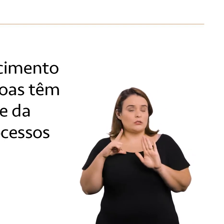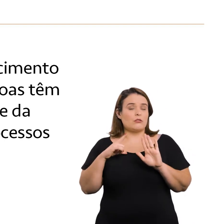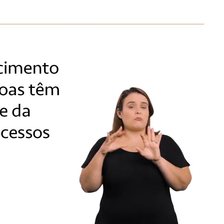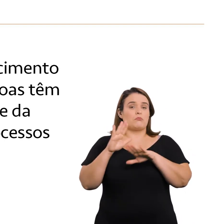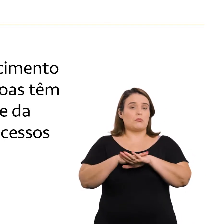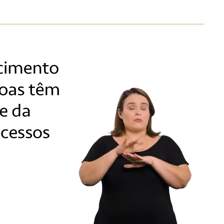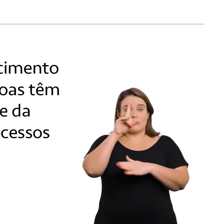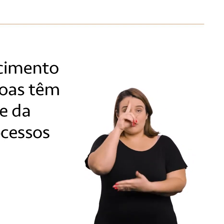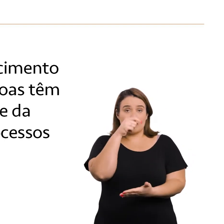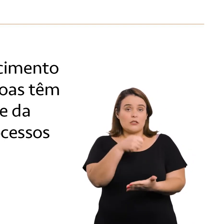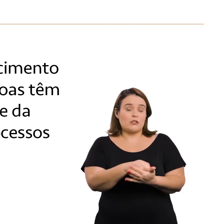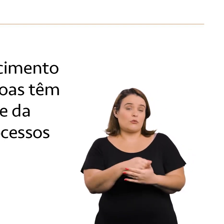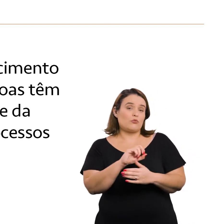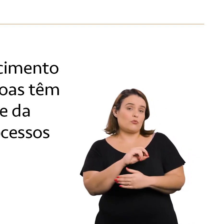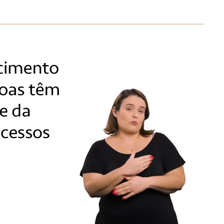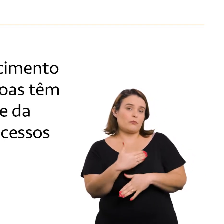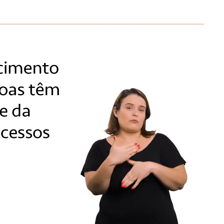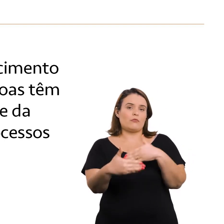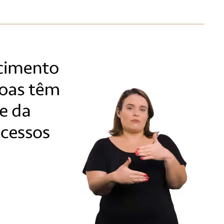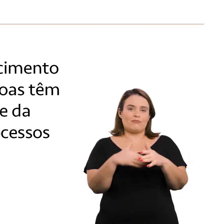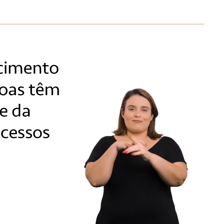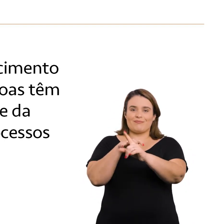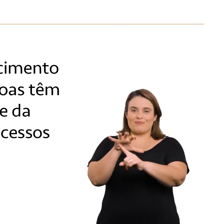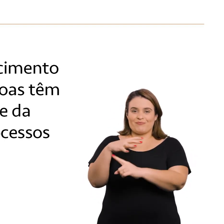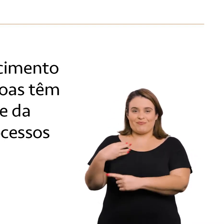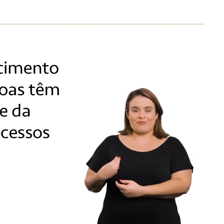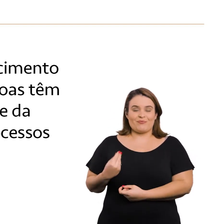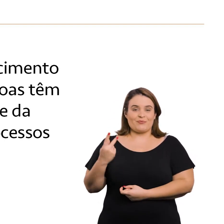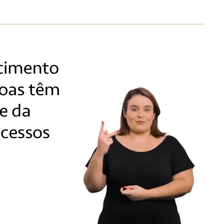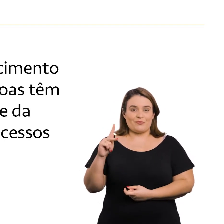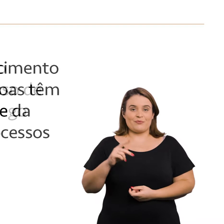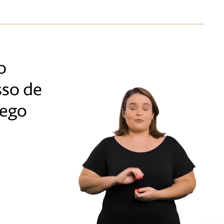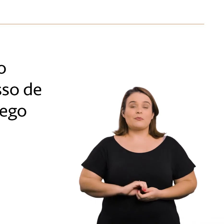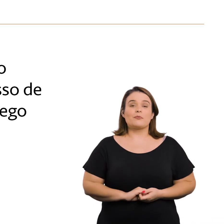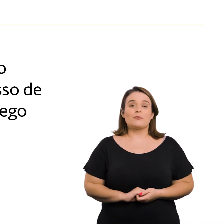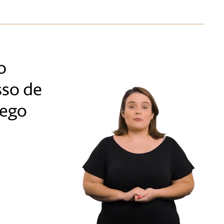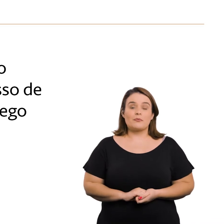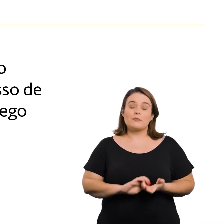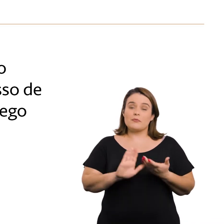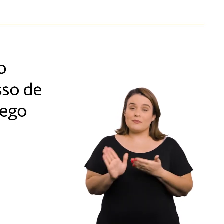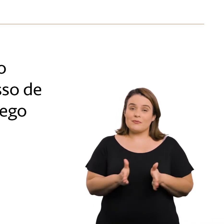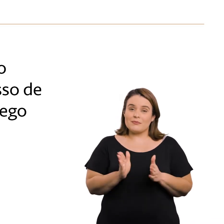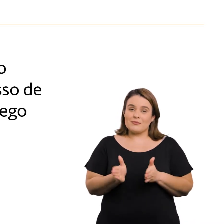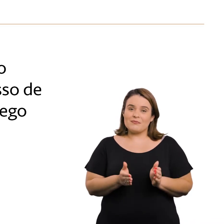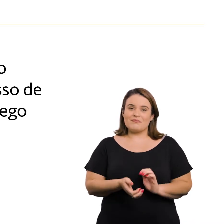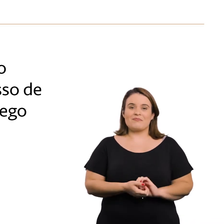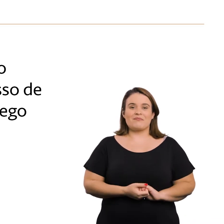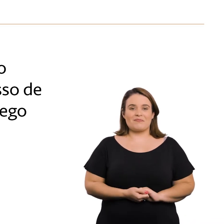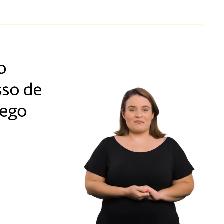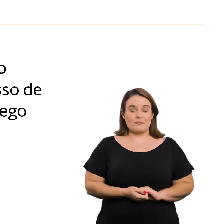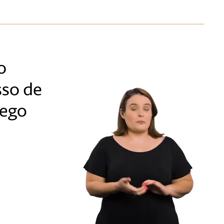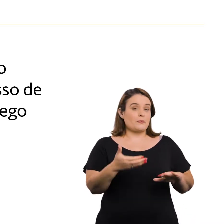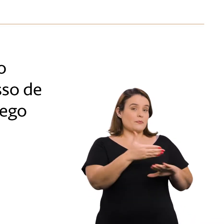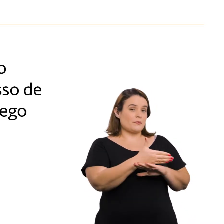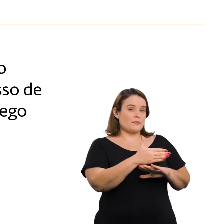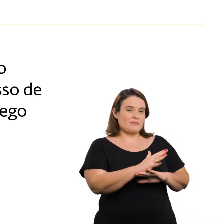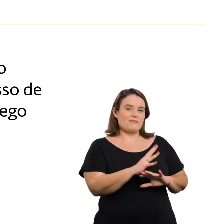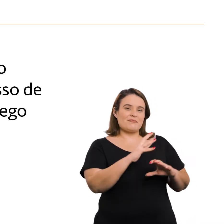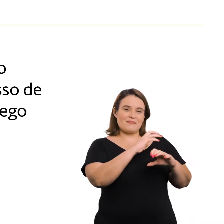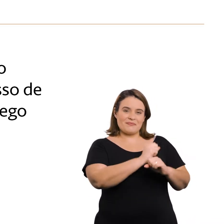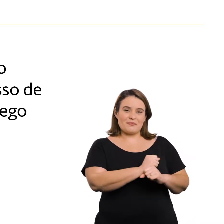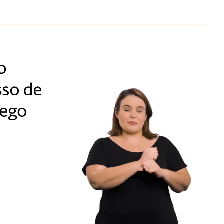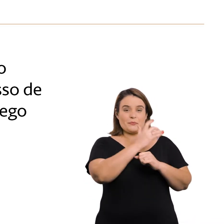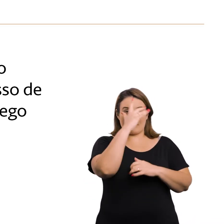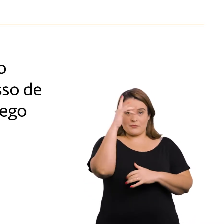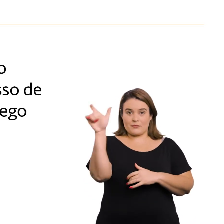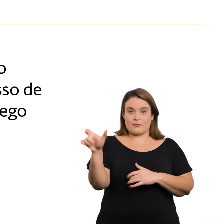da aplicação das decisões e processos que afetam sua vida; produtividade, participação plena das pessoas